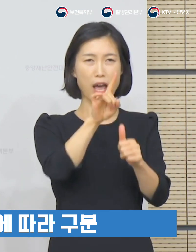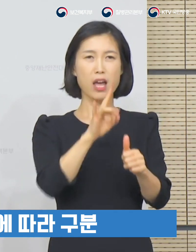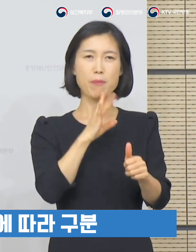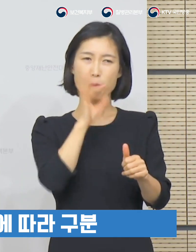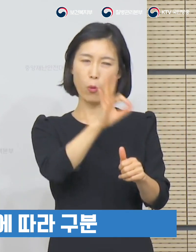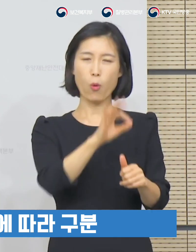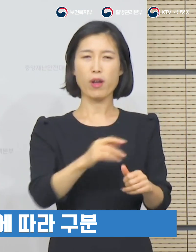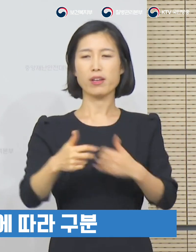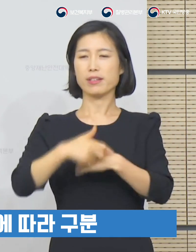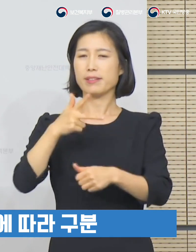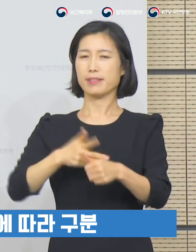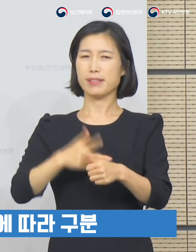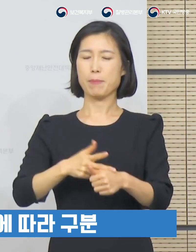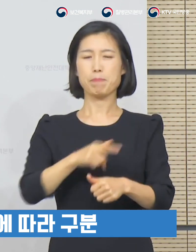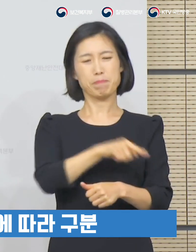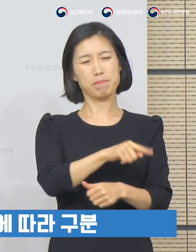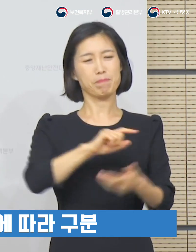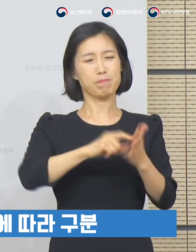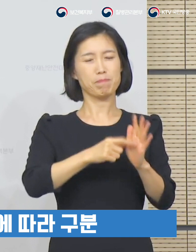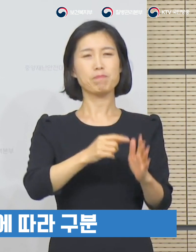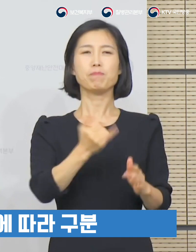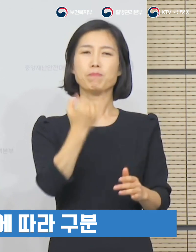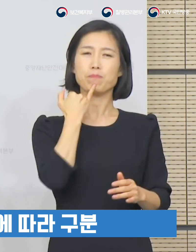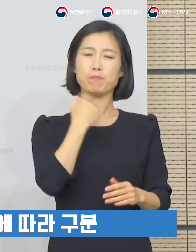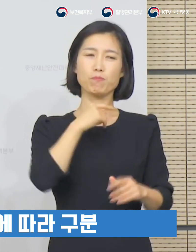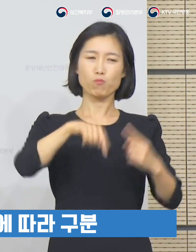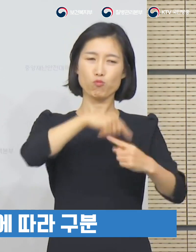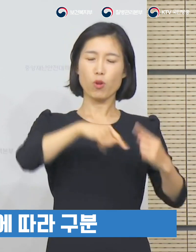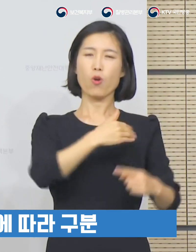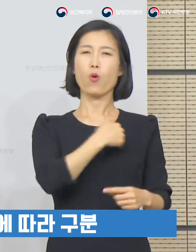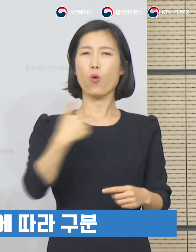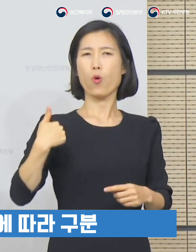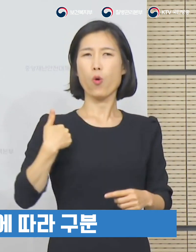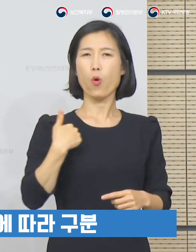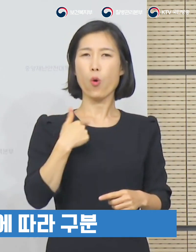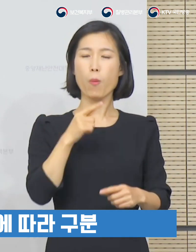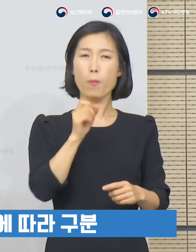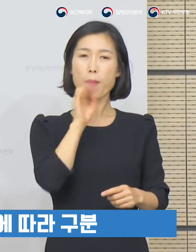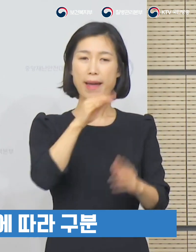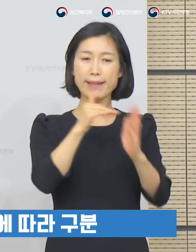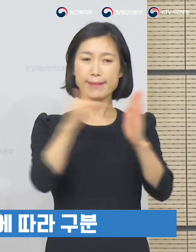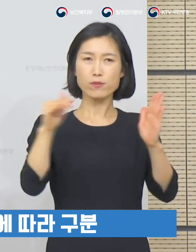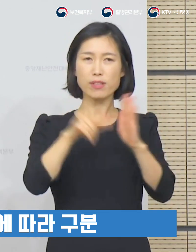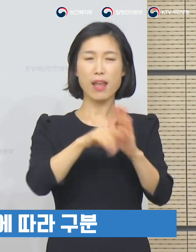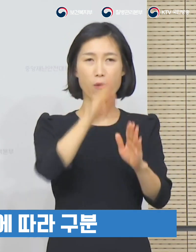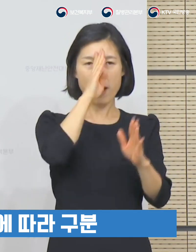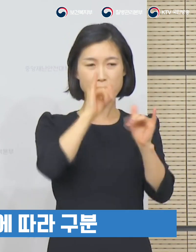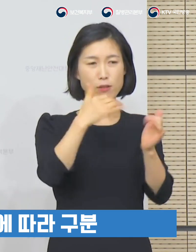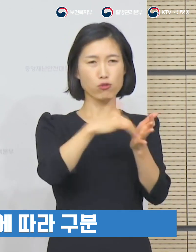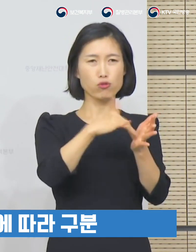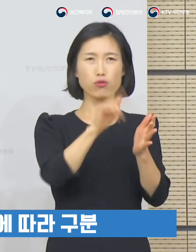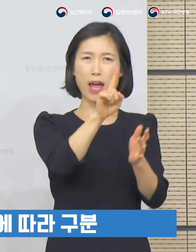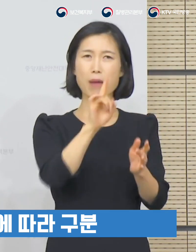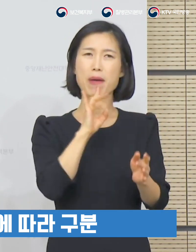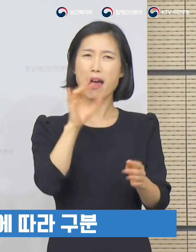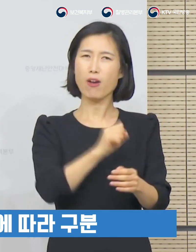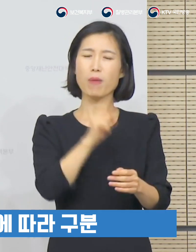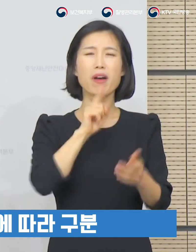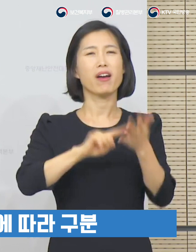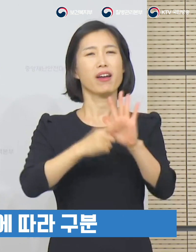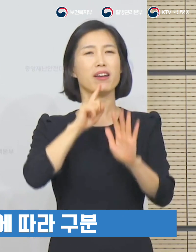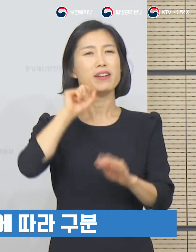의료 시스템이 견딜 수 있느냐, 감당 가느냐 하는 것을 일괄적으로 말씀드리기는 쉽지 않은 그런 부분이